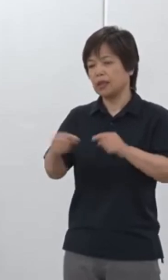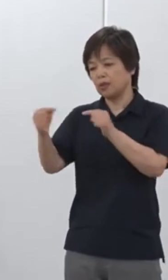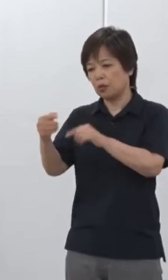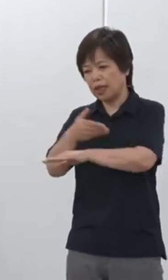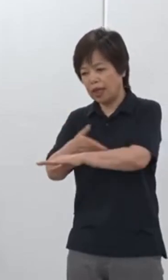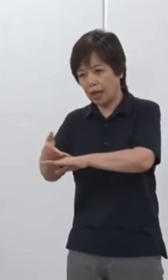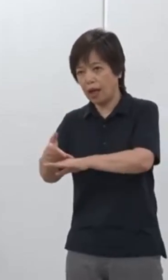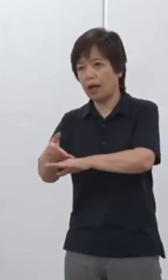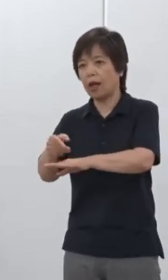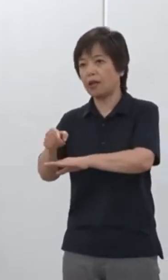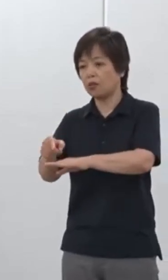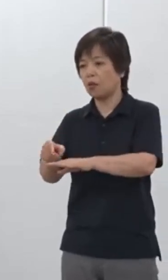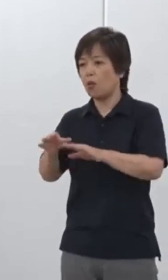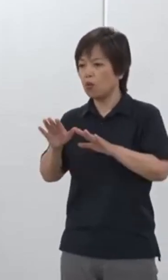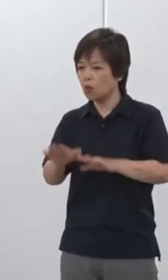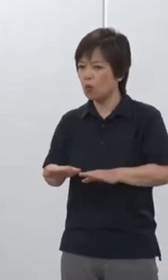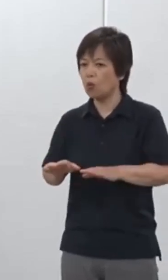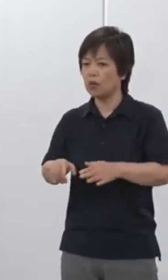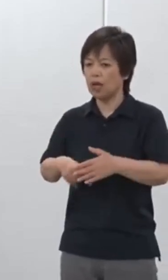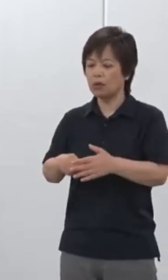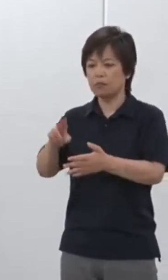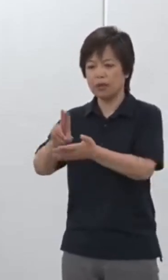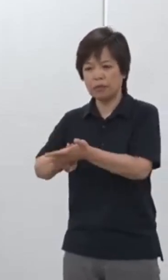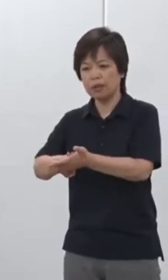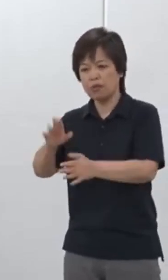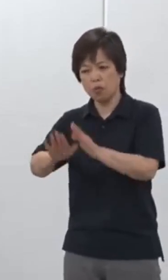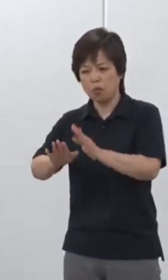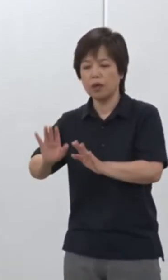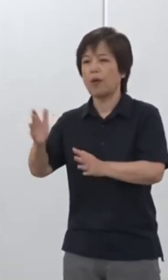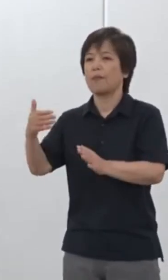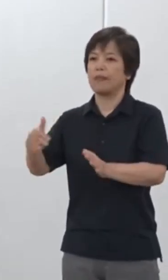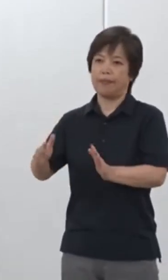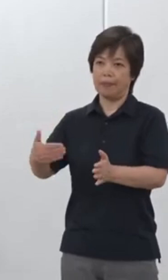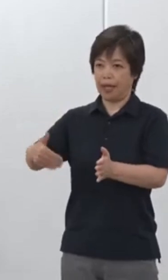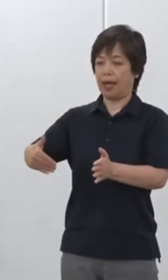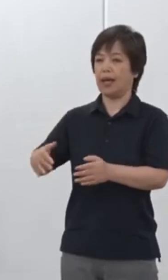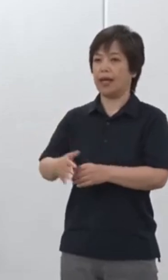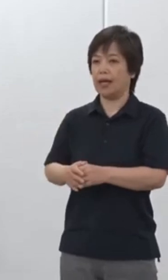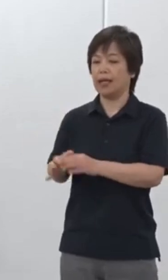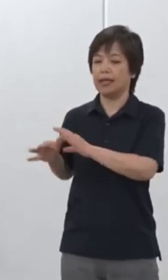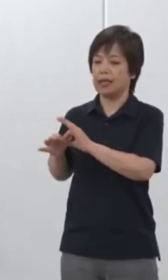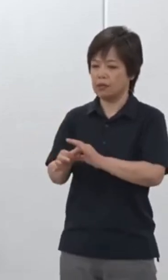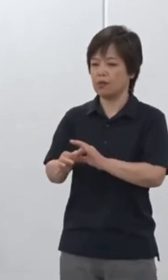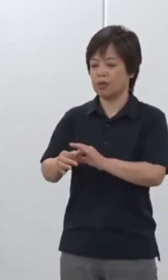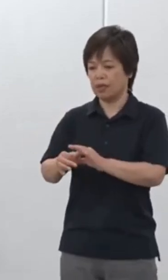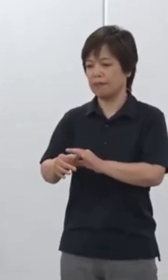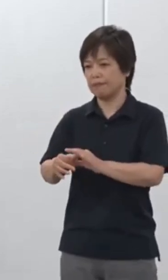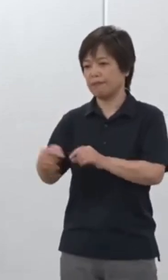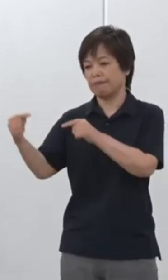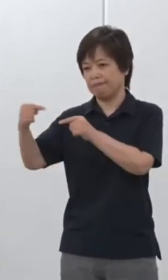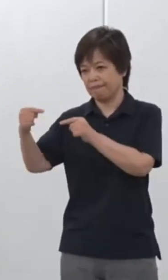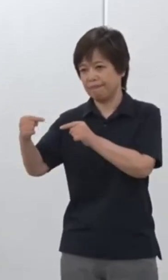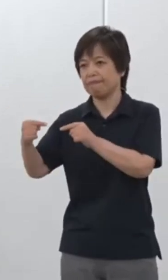や、あの本日時点で何か期間決定をしているという状況にはないと思いますので、あの引き続き折り合いを点